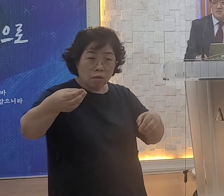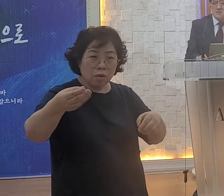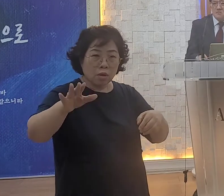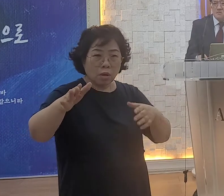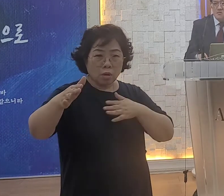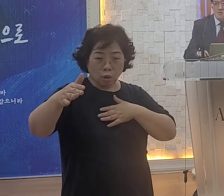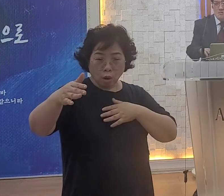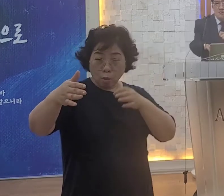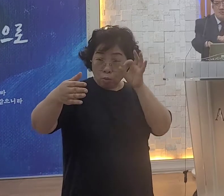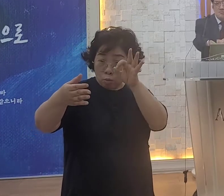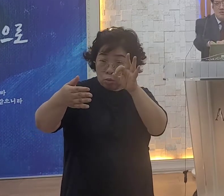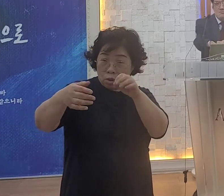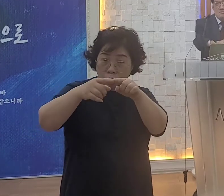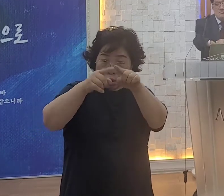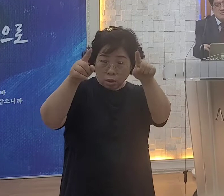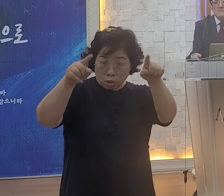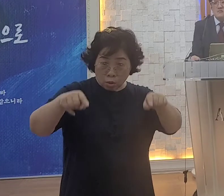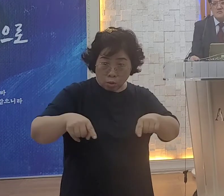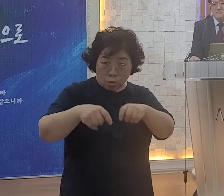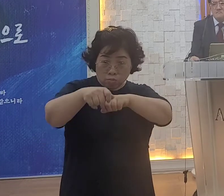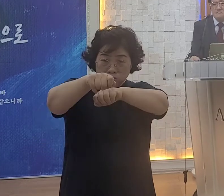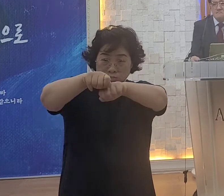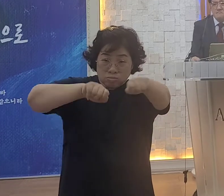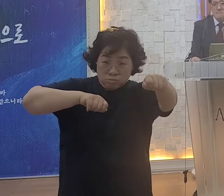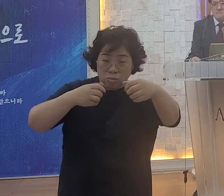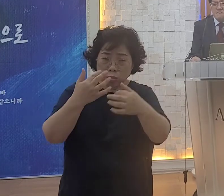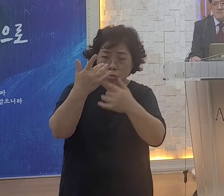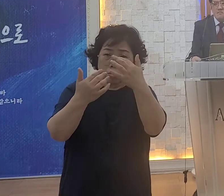보는 앞에서 그 노예 문서를 찢어버립니다.